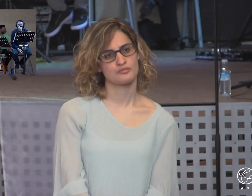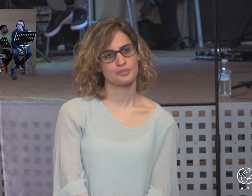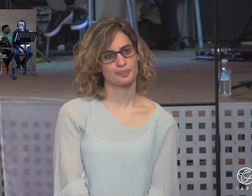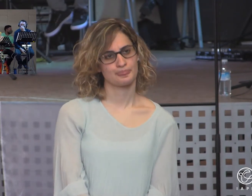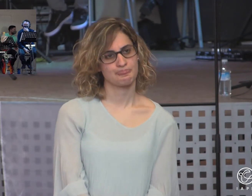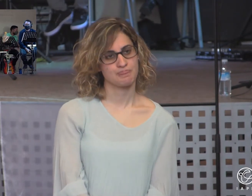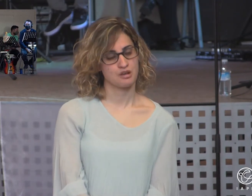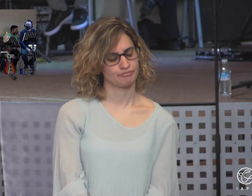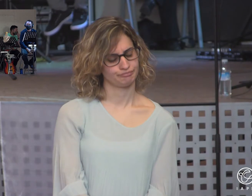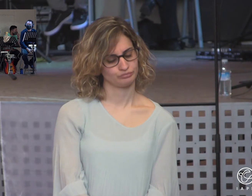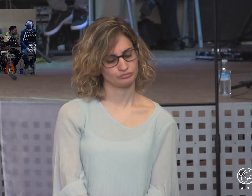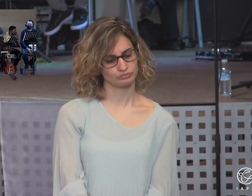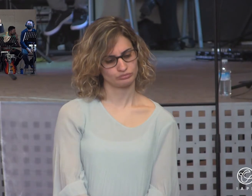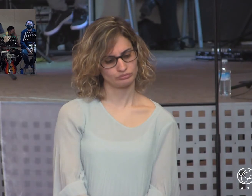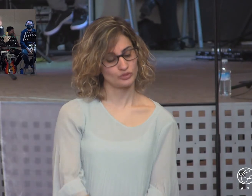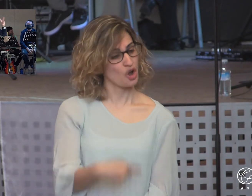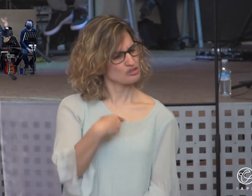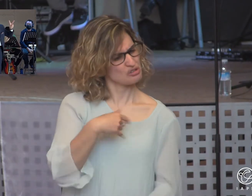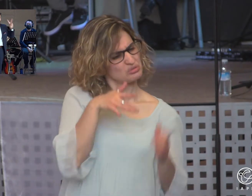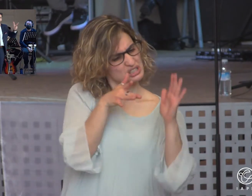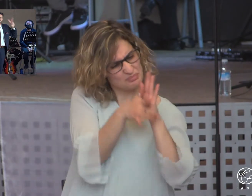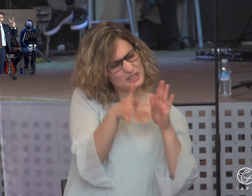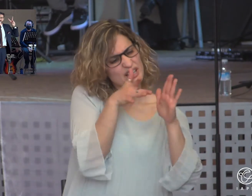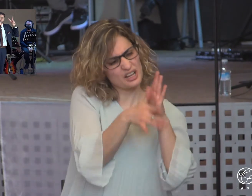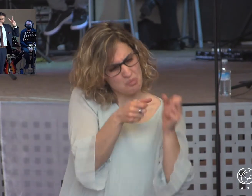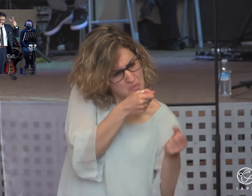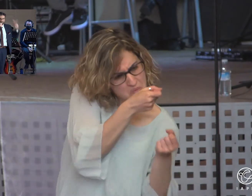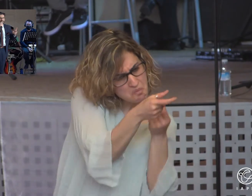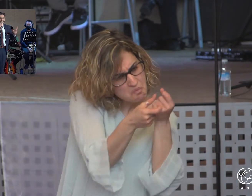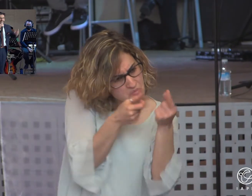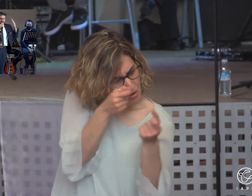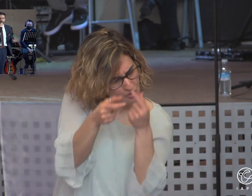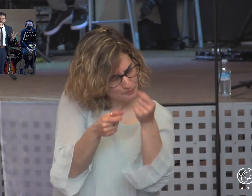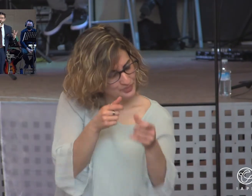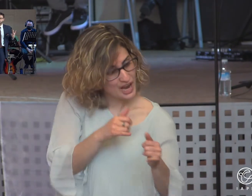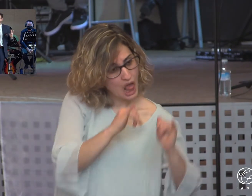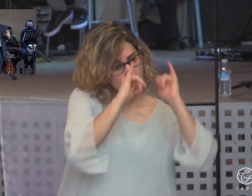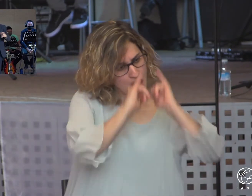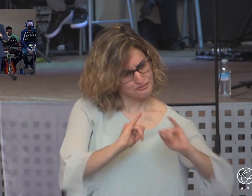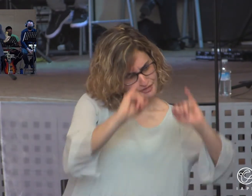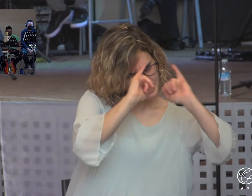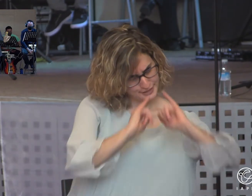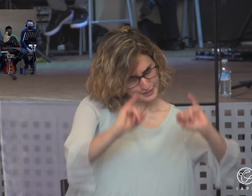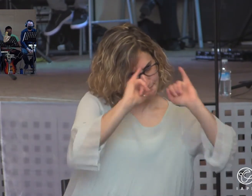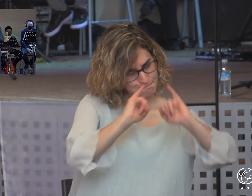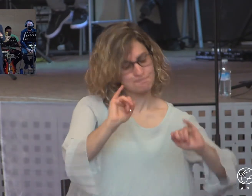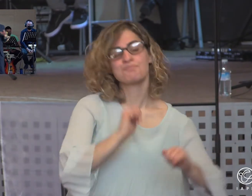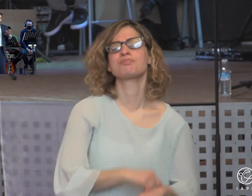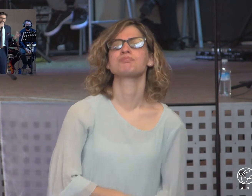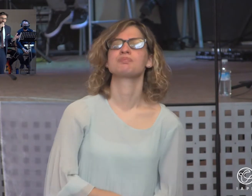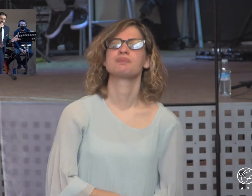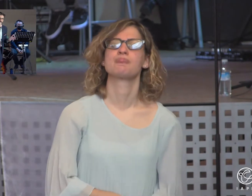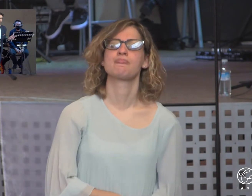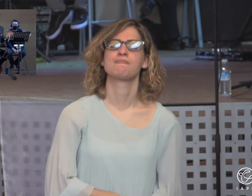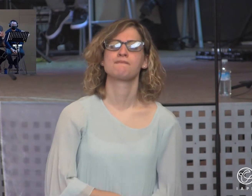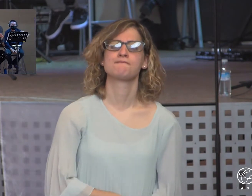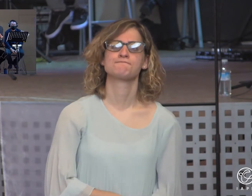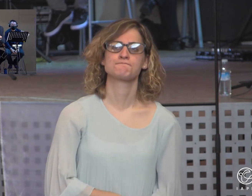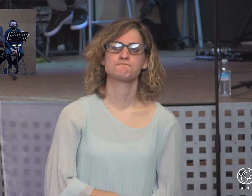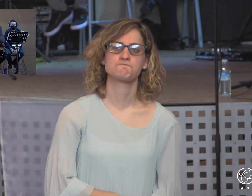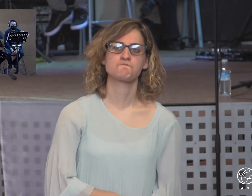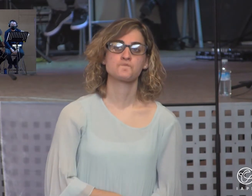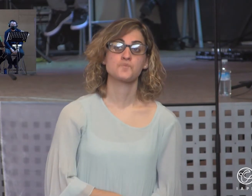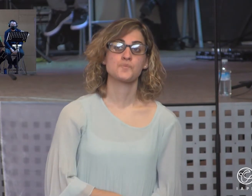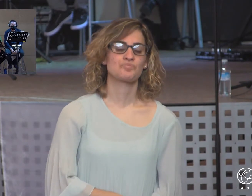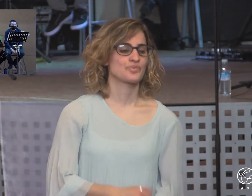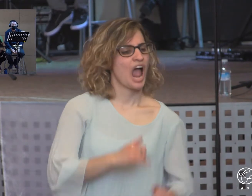más. Y otras 2 más donde el Señor Jesús es el centro, aunque no estuviera de